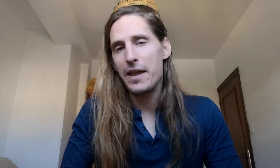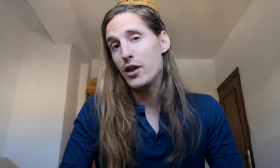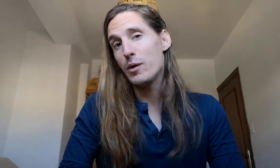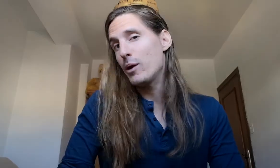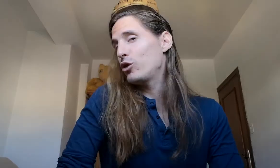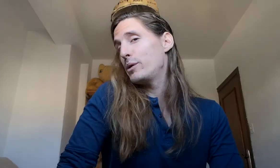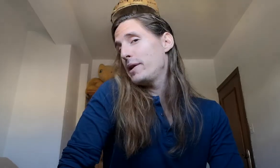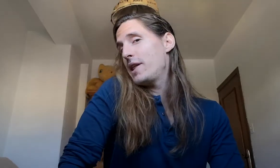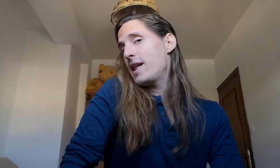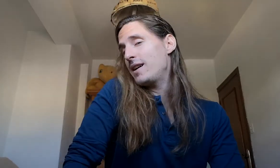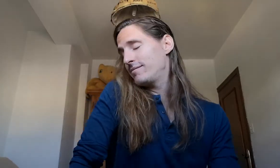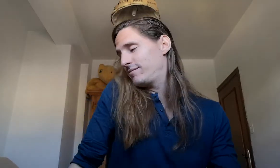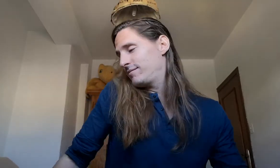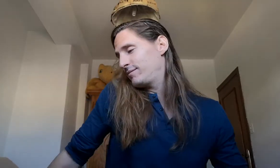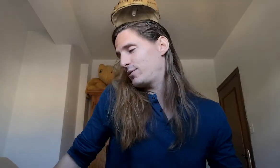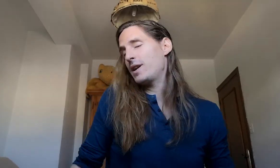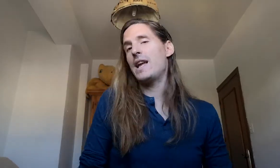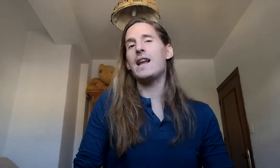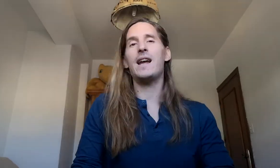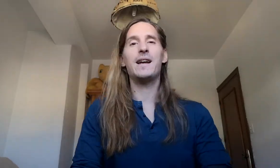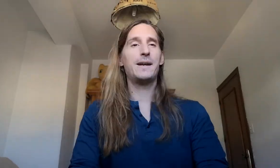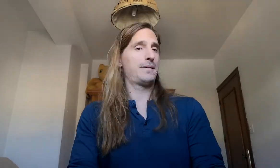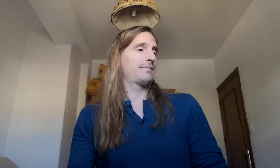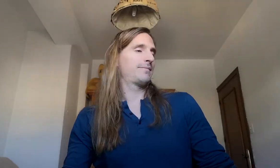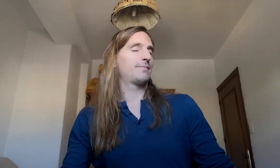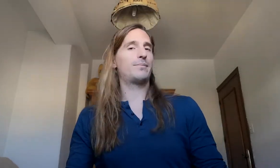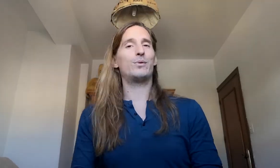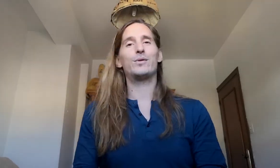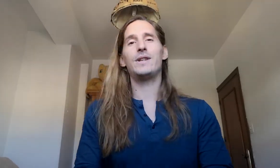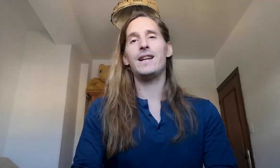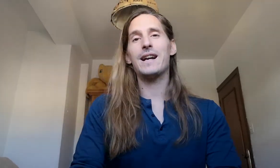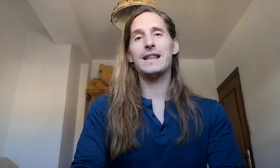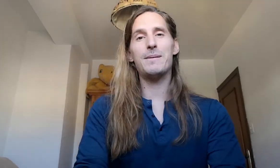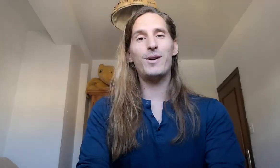Haciéndome autopublicidad. ¿Tú qué quieres? Pues ya que estamos.